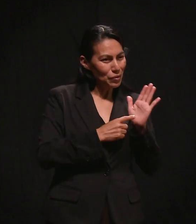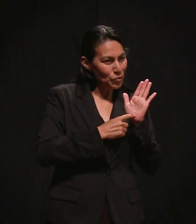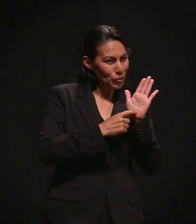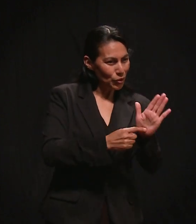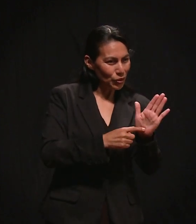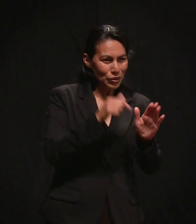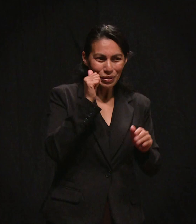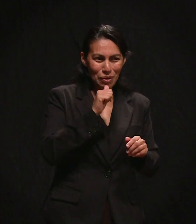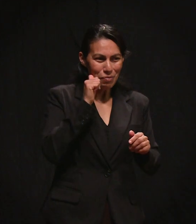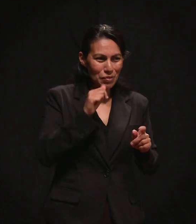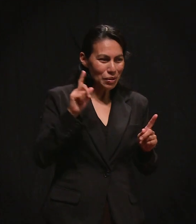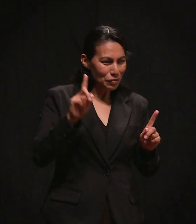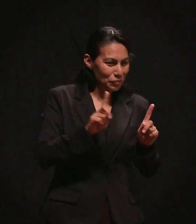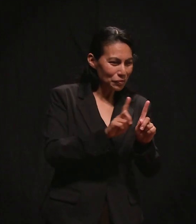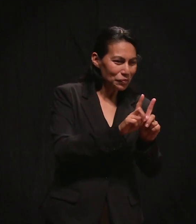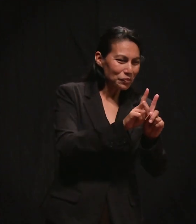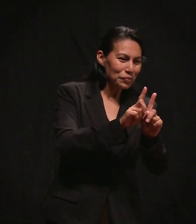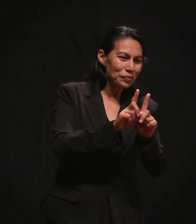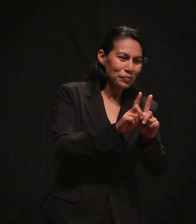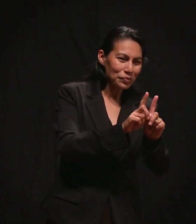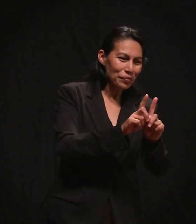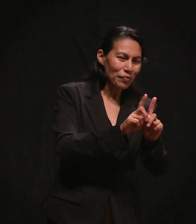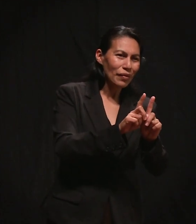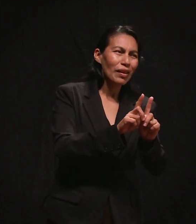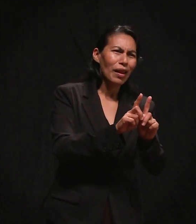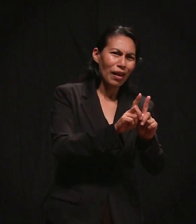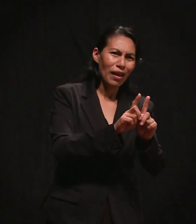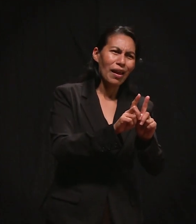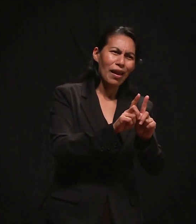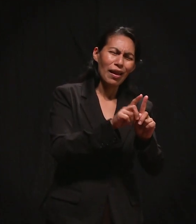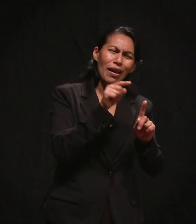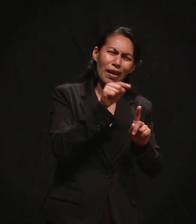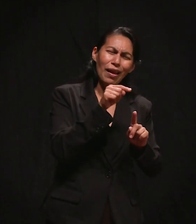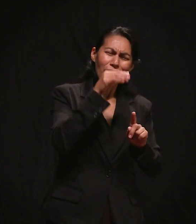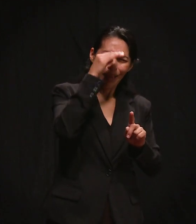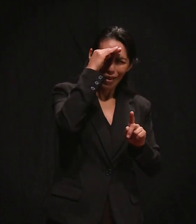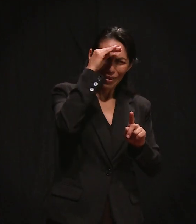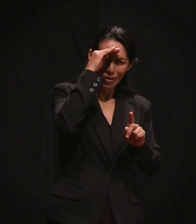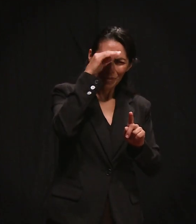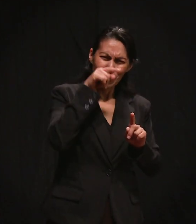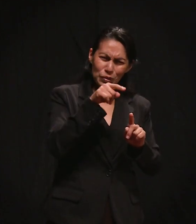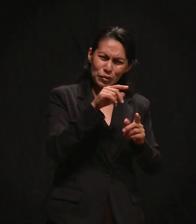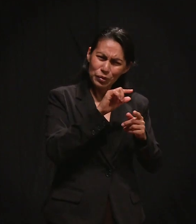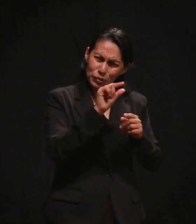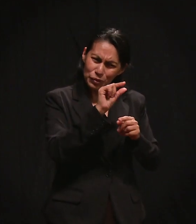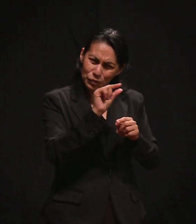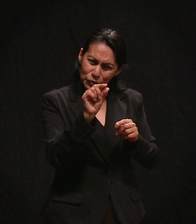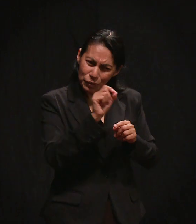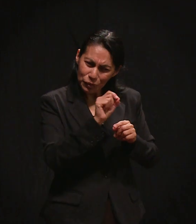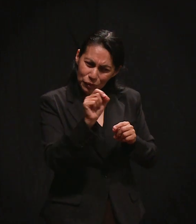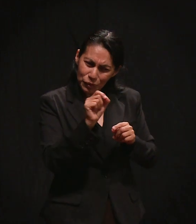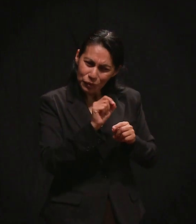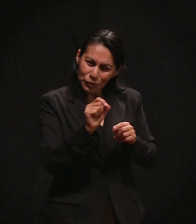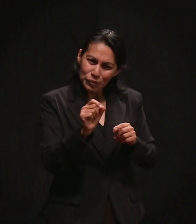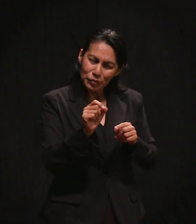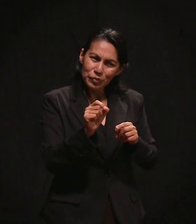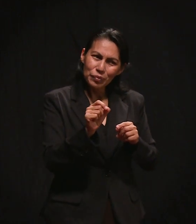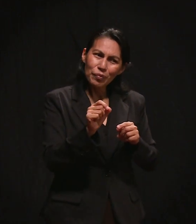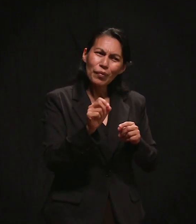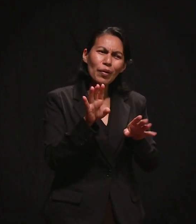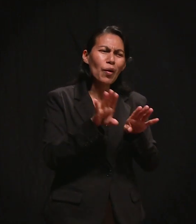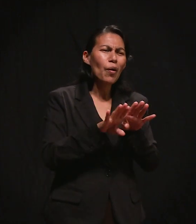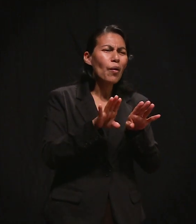contigo. Ahora, así me llama la atención el pensamiento que tú encontraste, que quería decirte